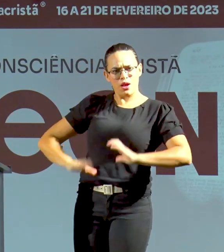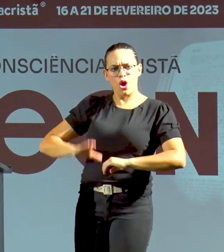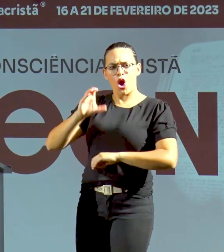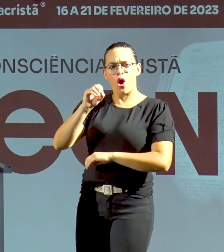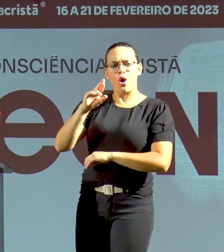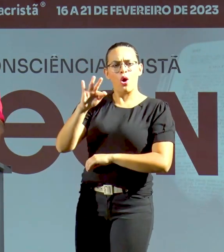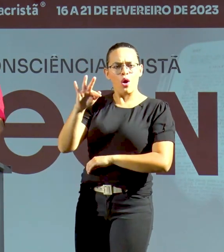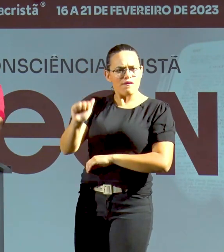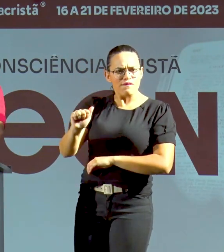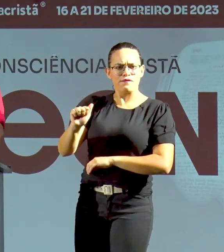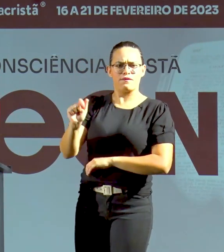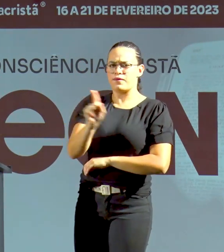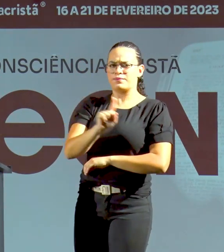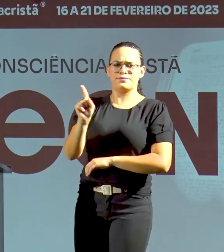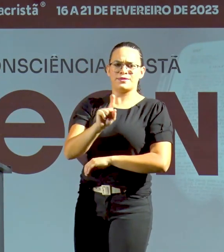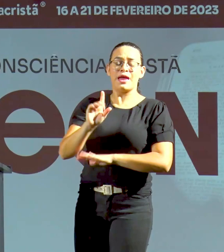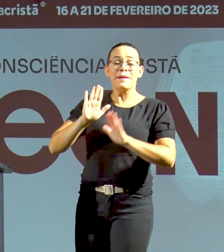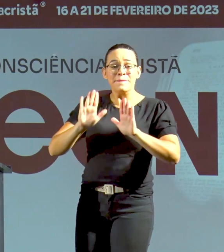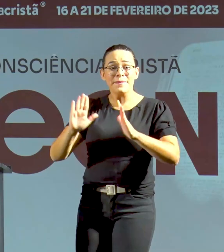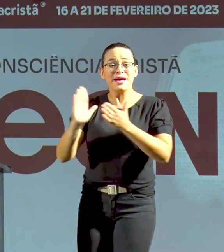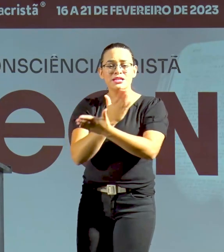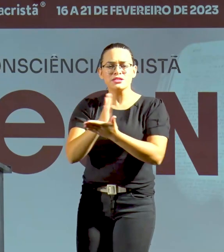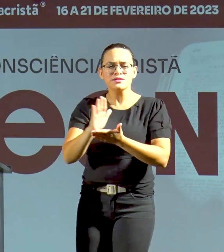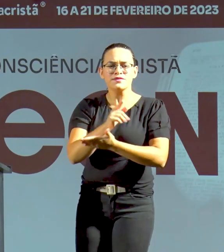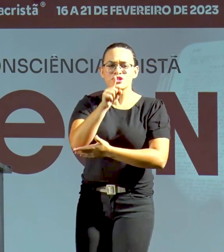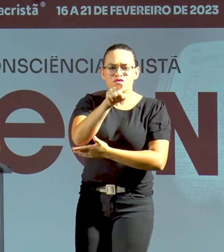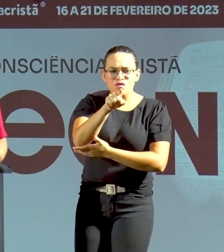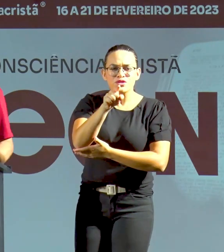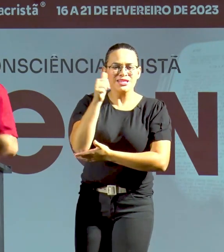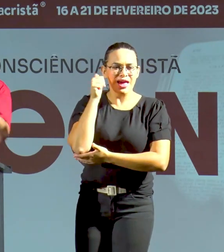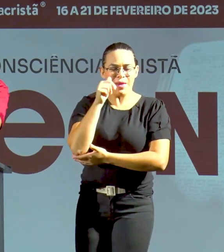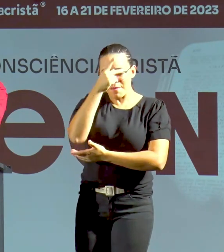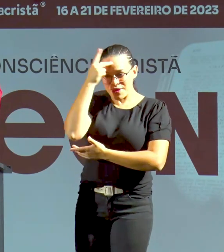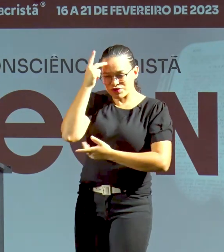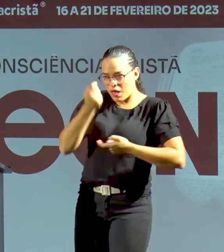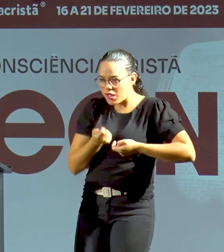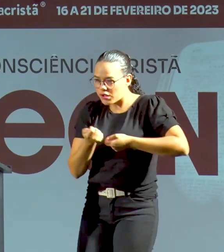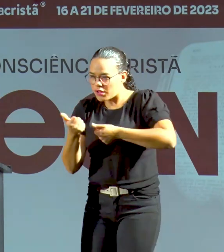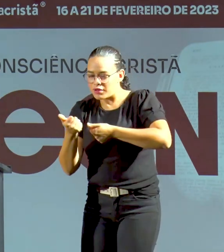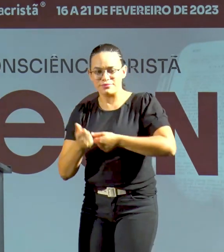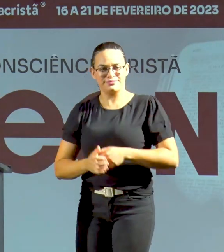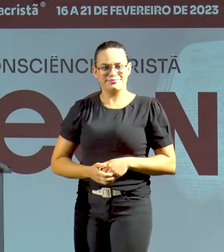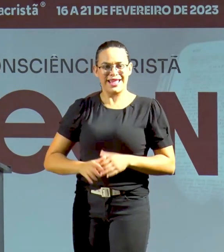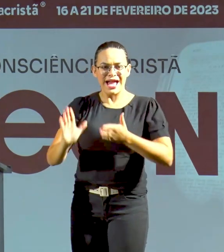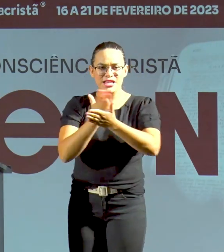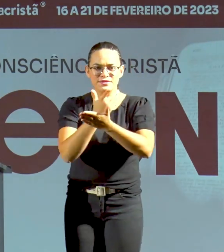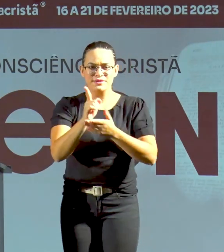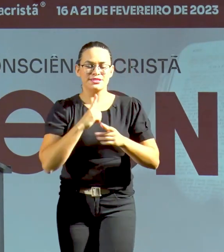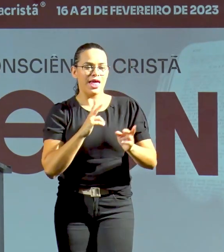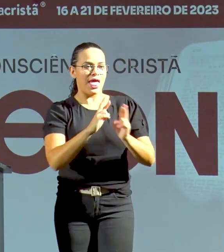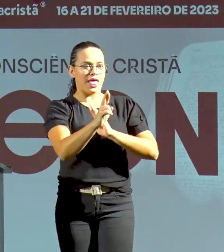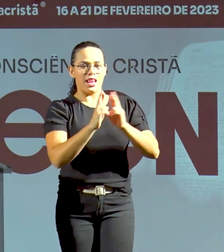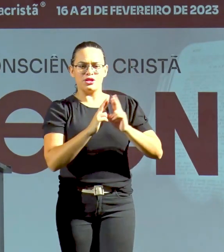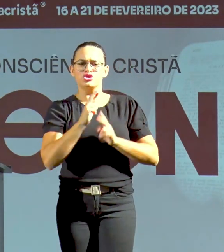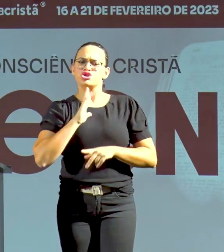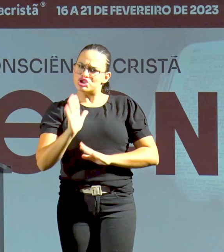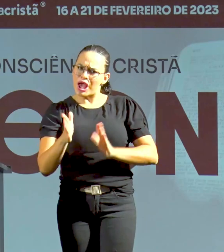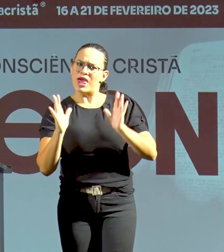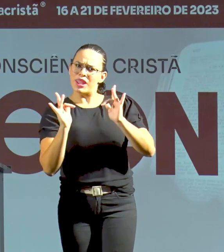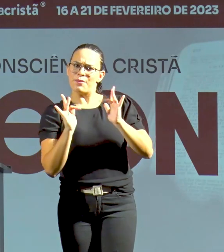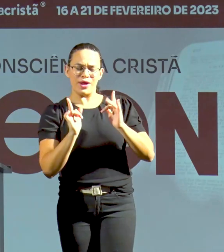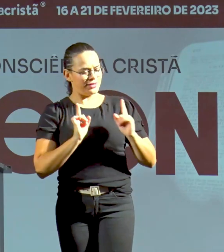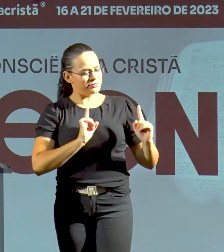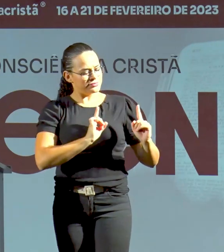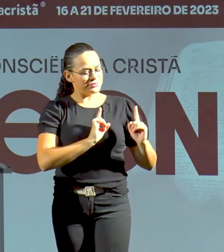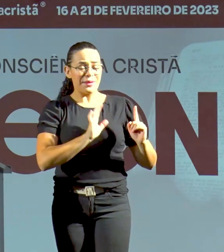talvez você esteja sendo enganado por uma Órfã talvez você entrou num relacionamento que não